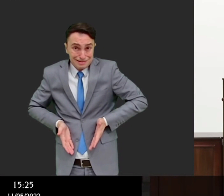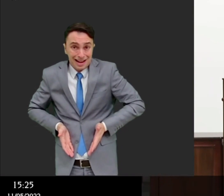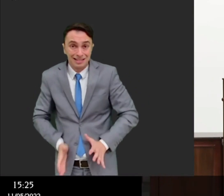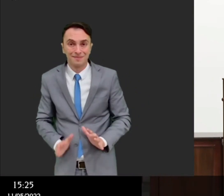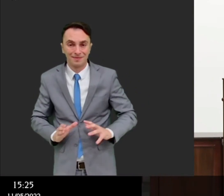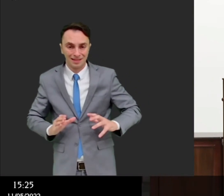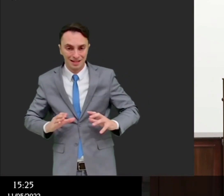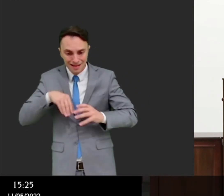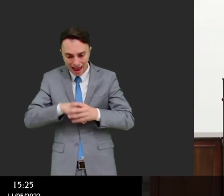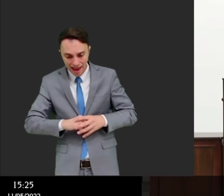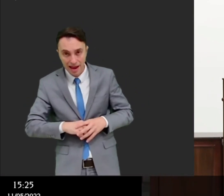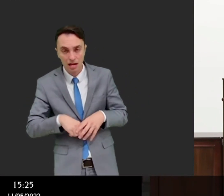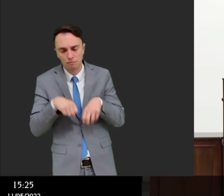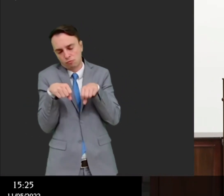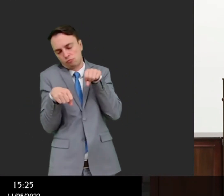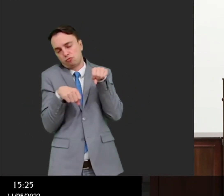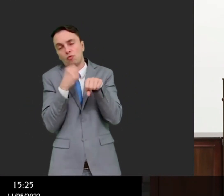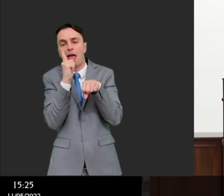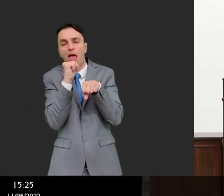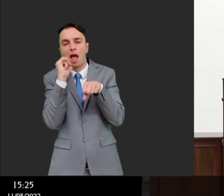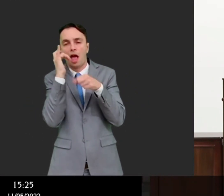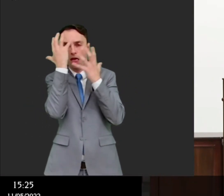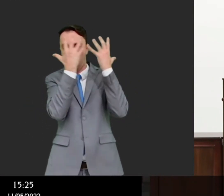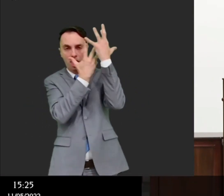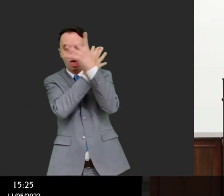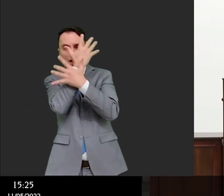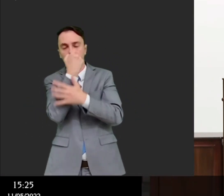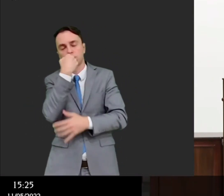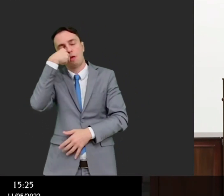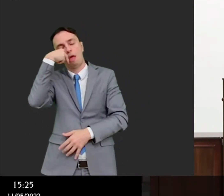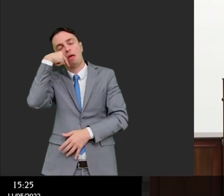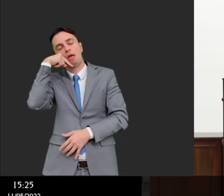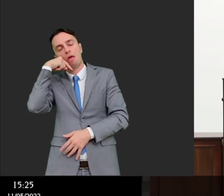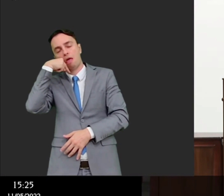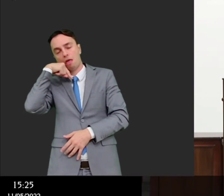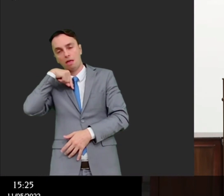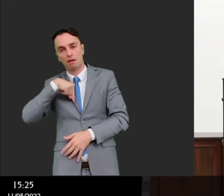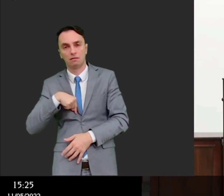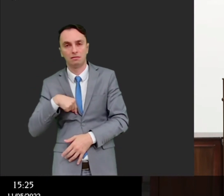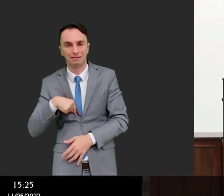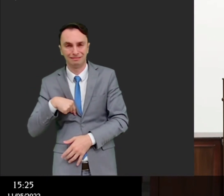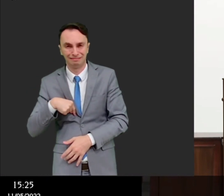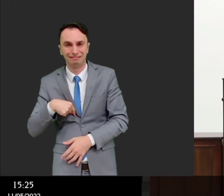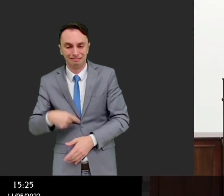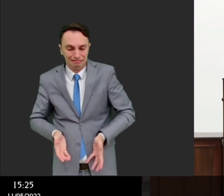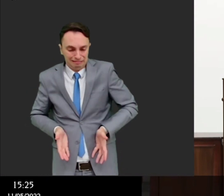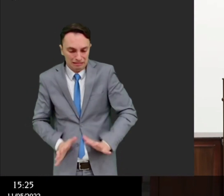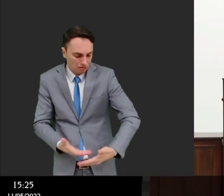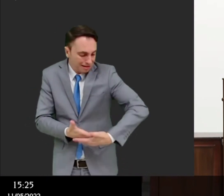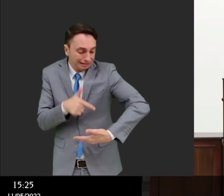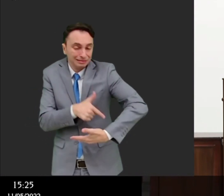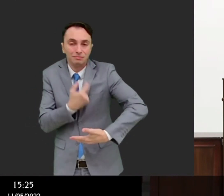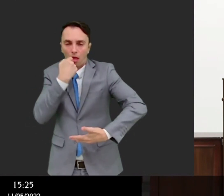família, com a minha filha, aconteceu isso. E fica na incubadora um tempo e cuida de cá e de lá. E depois